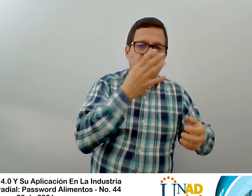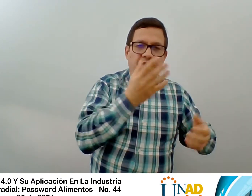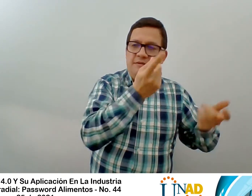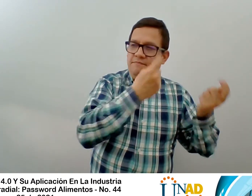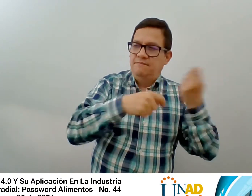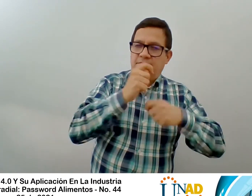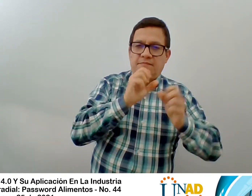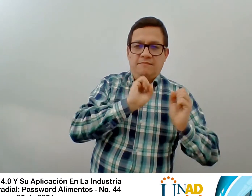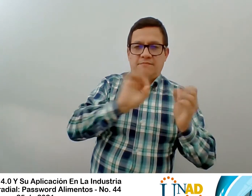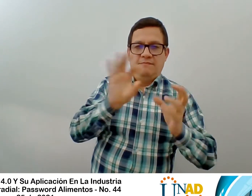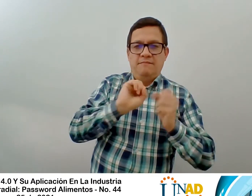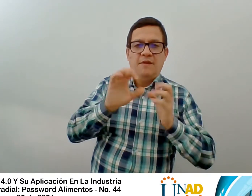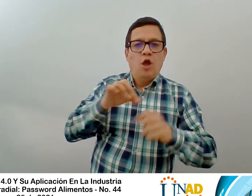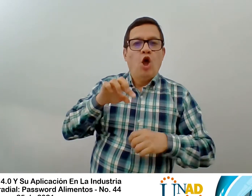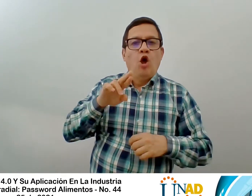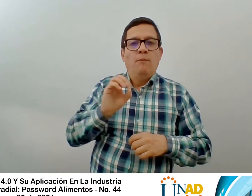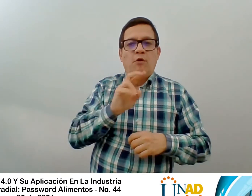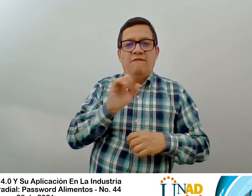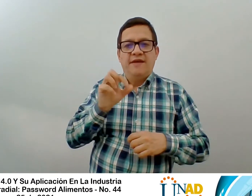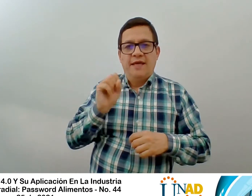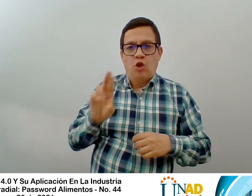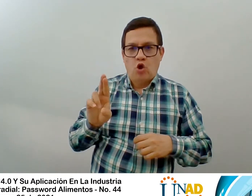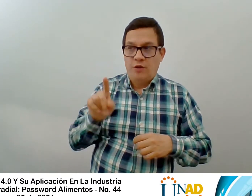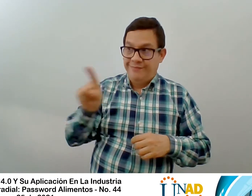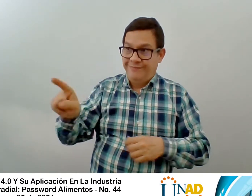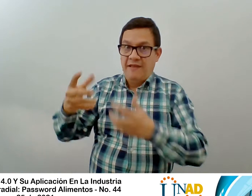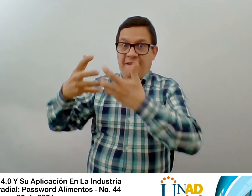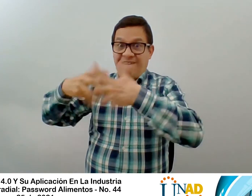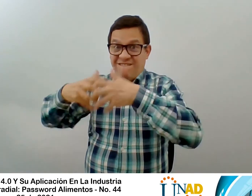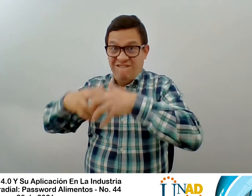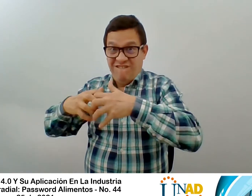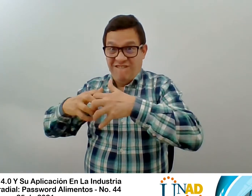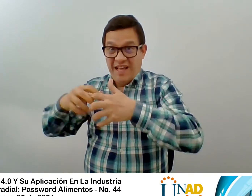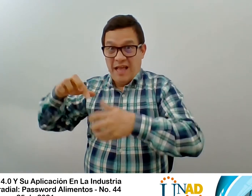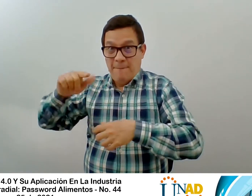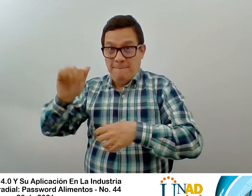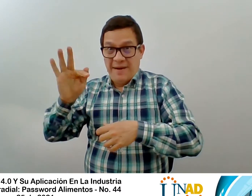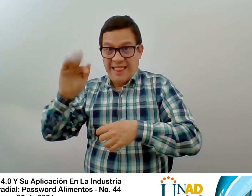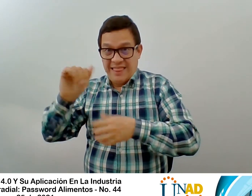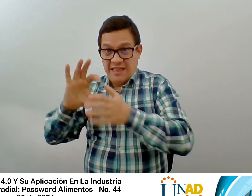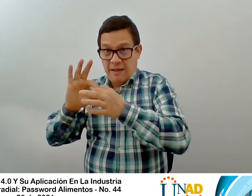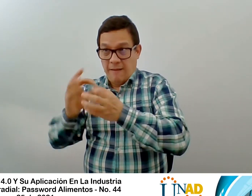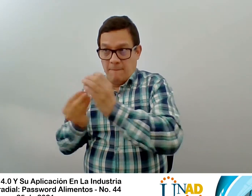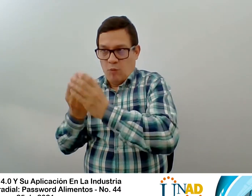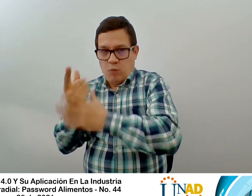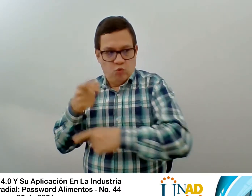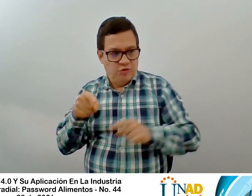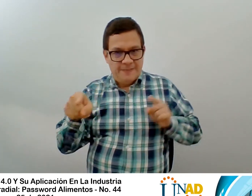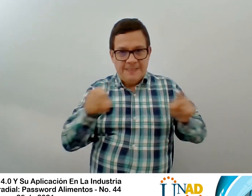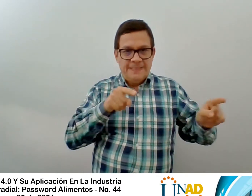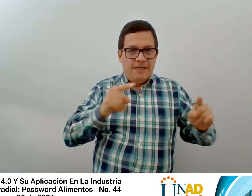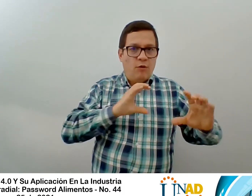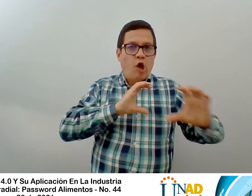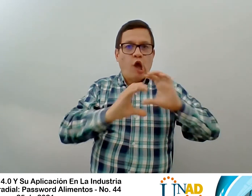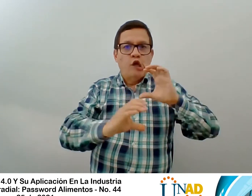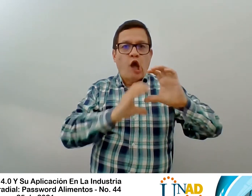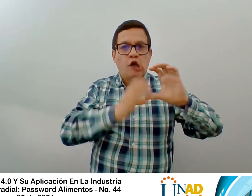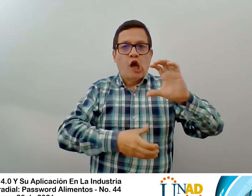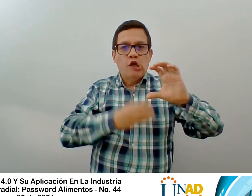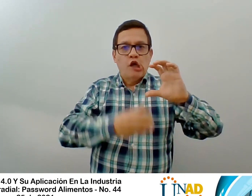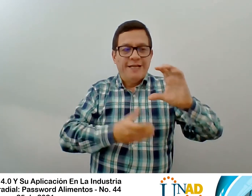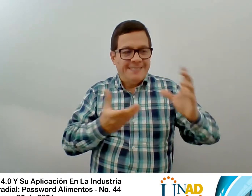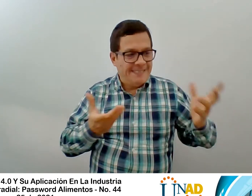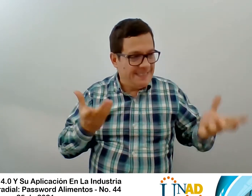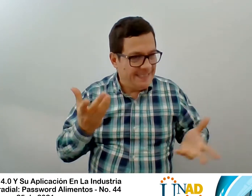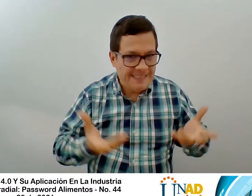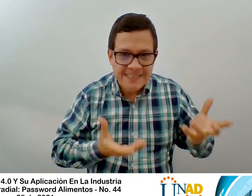proveedores y plantas de producción, porque actualmente se puede ver que el proveedor no está totalmente enlazado a la cadena